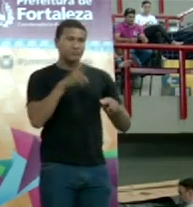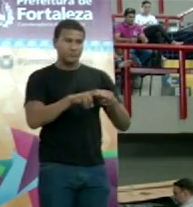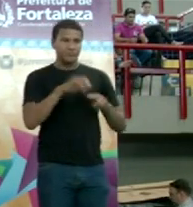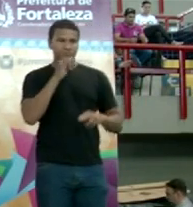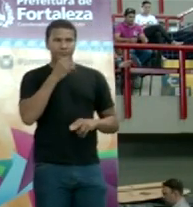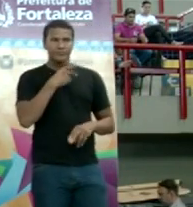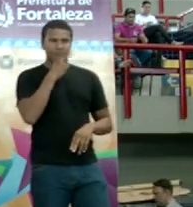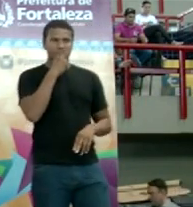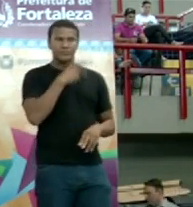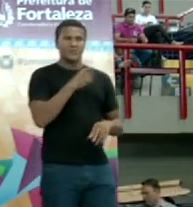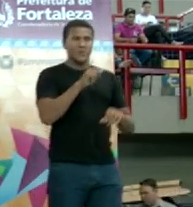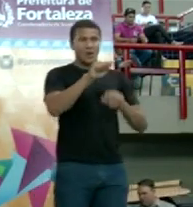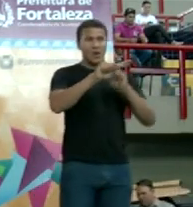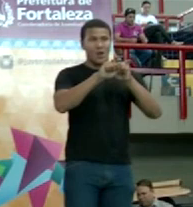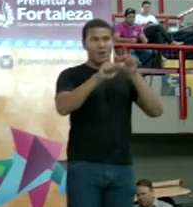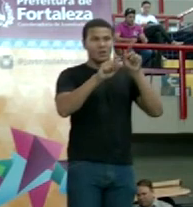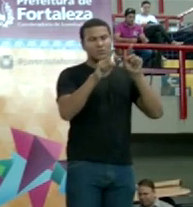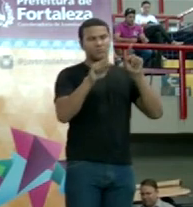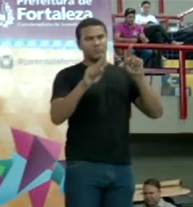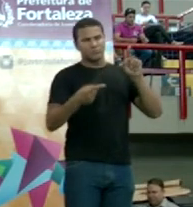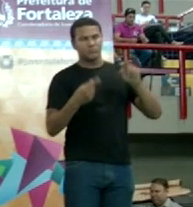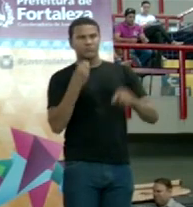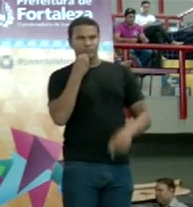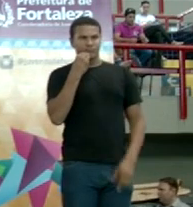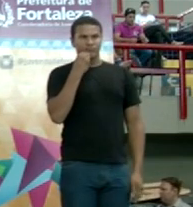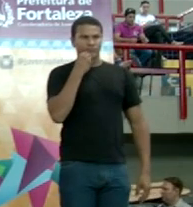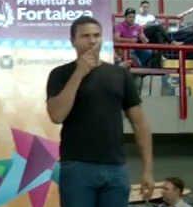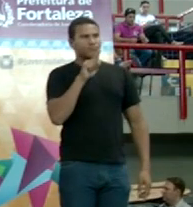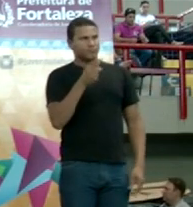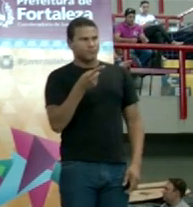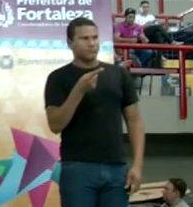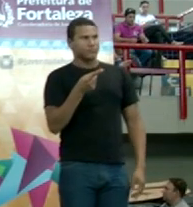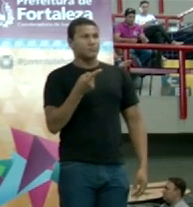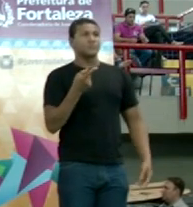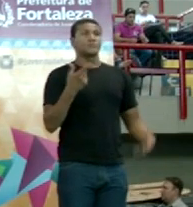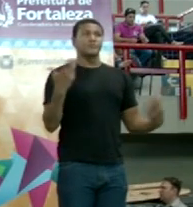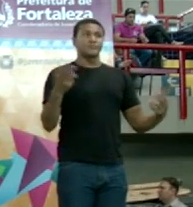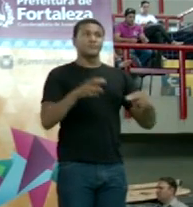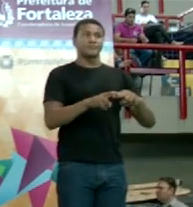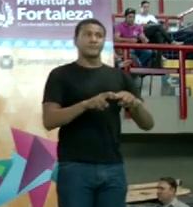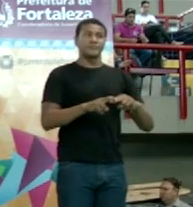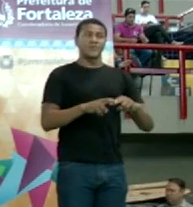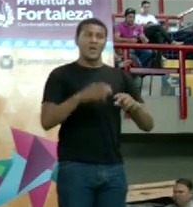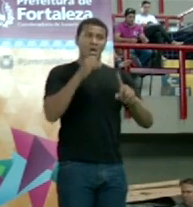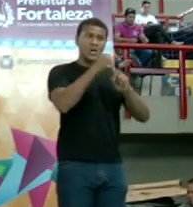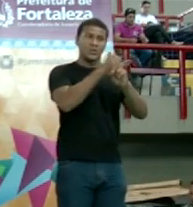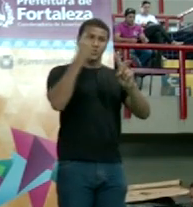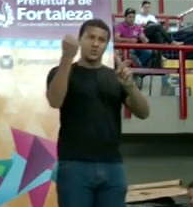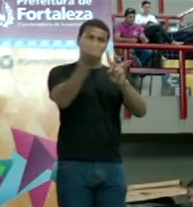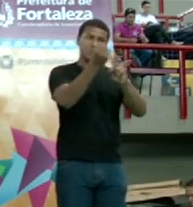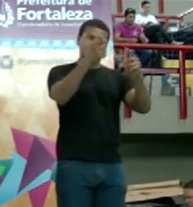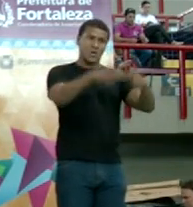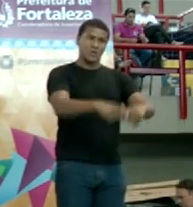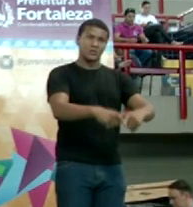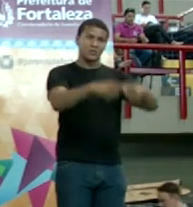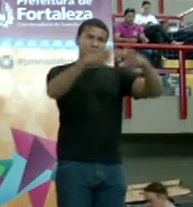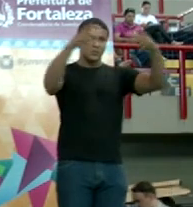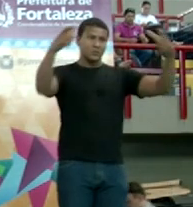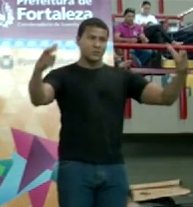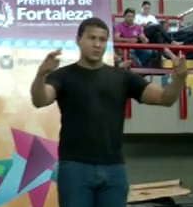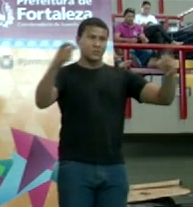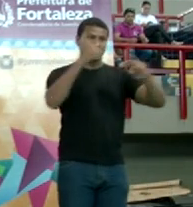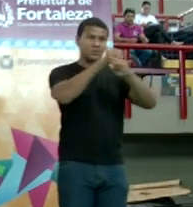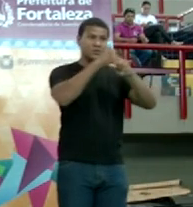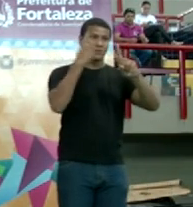a vírgula, perdão. Tinha que ter a vírgula. Grande parte da sociedade, grande parte da sociedade,